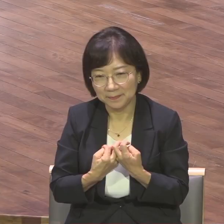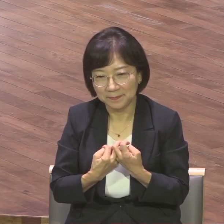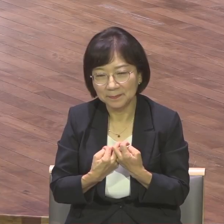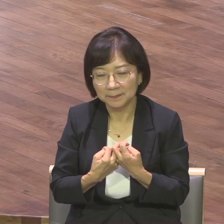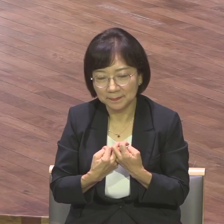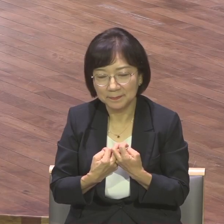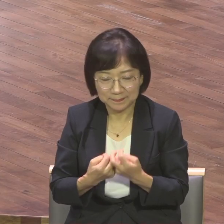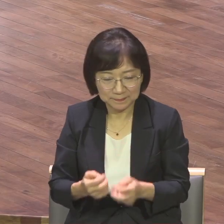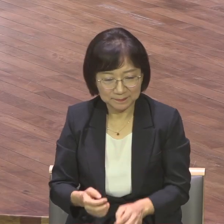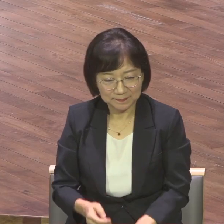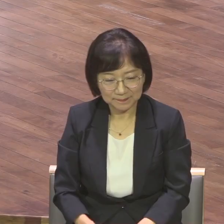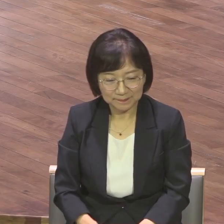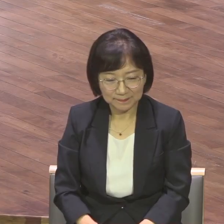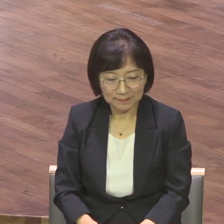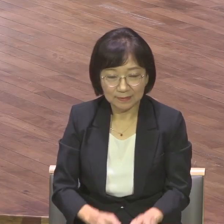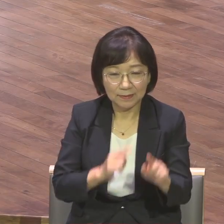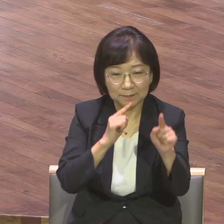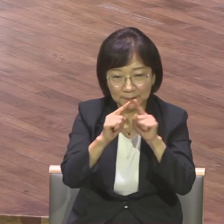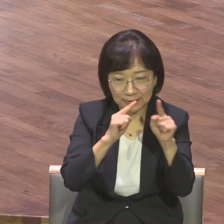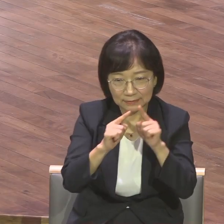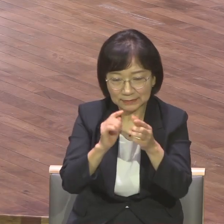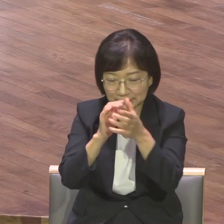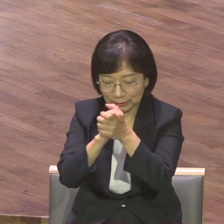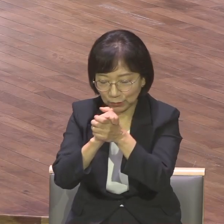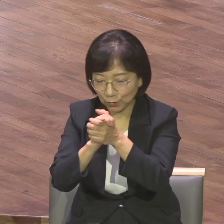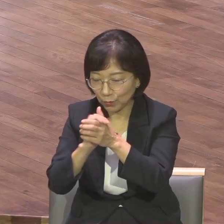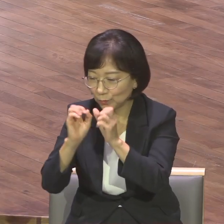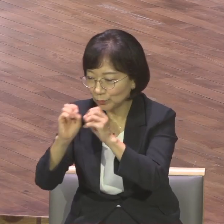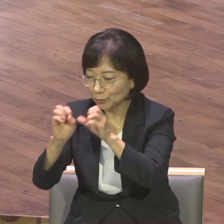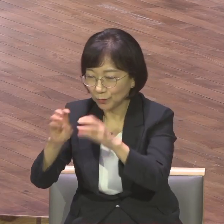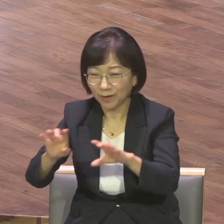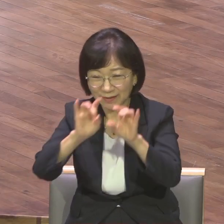이 세 가지는 따로가 아니잖아요. 하나잖아요. 하나.